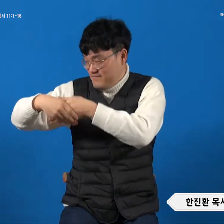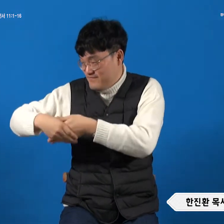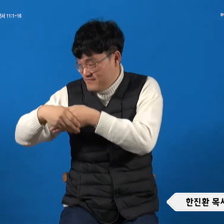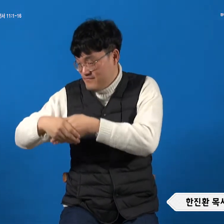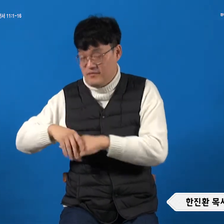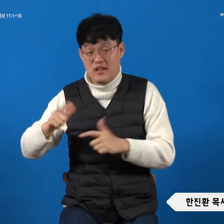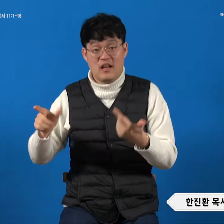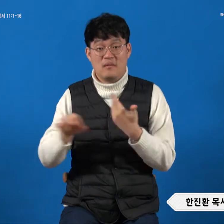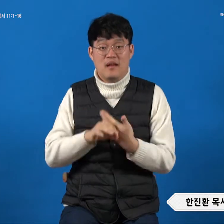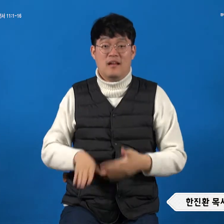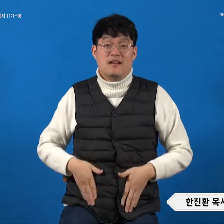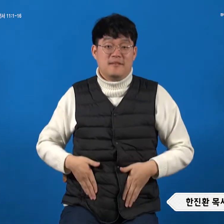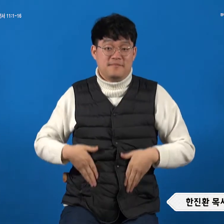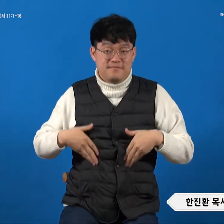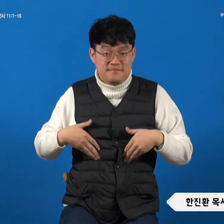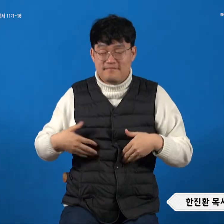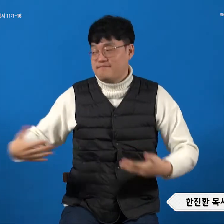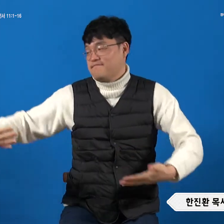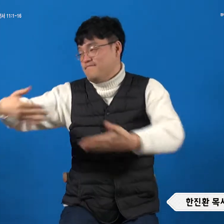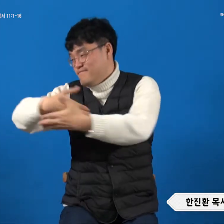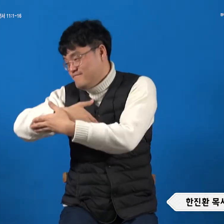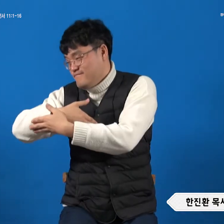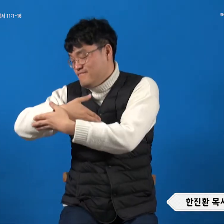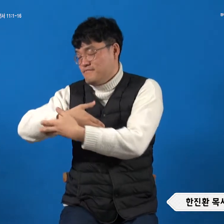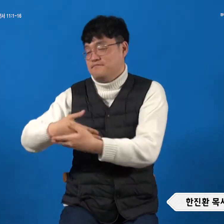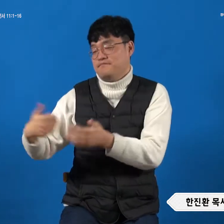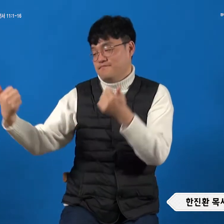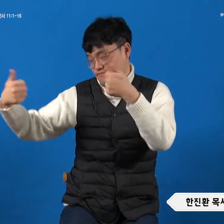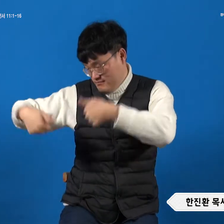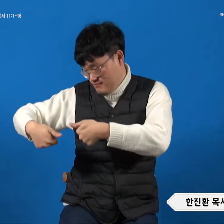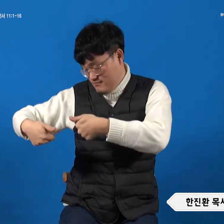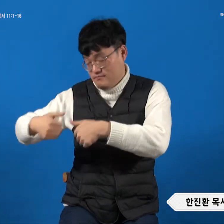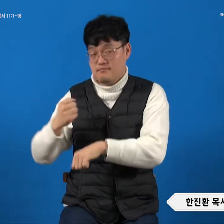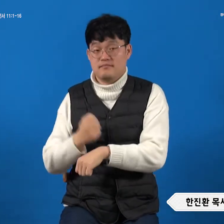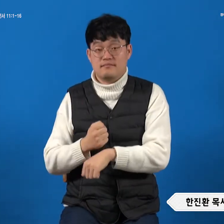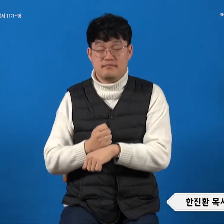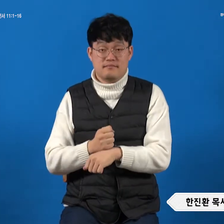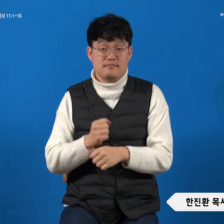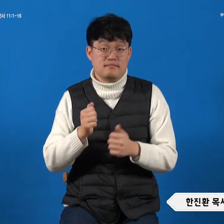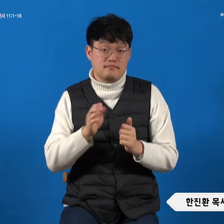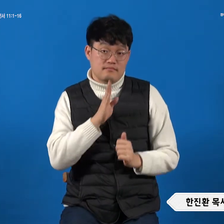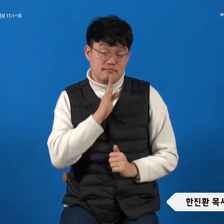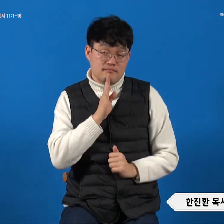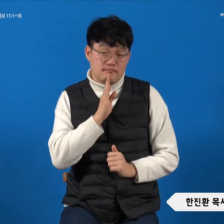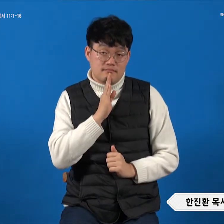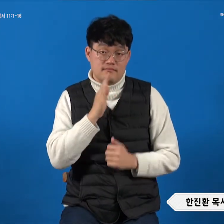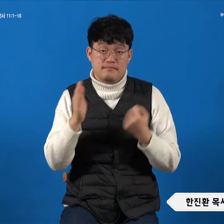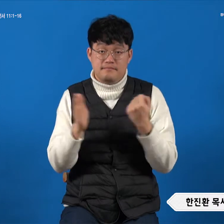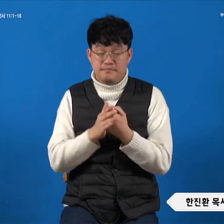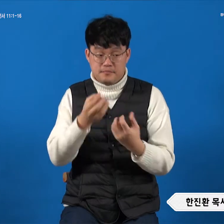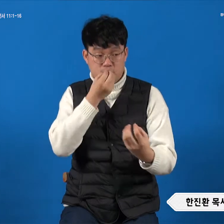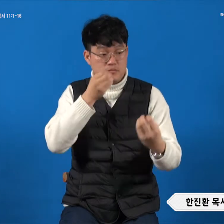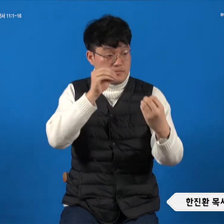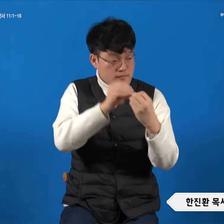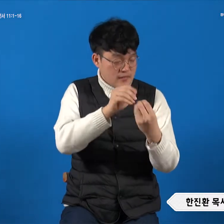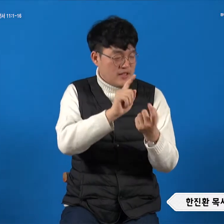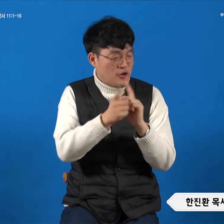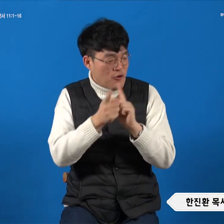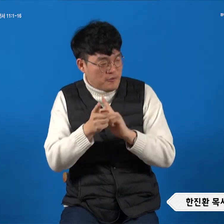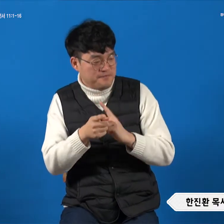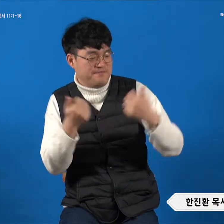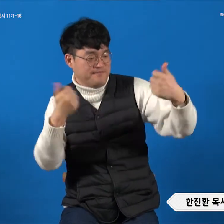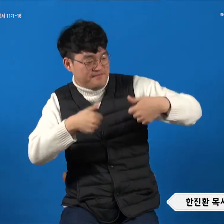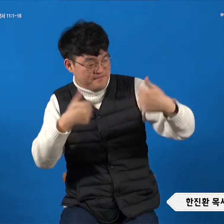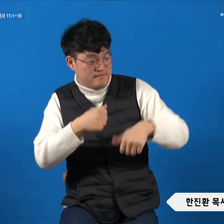반갑게 악수하거나 아니면 따뜻하게 얼싸안고 허그를 하는 것입니다. 그러니까